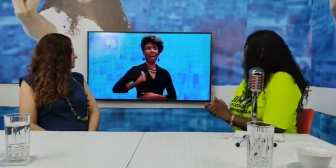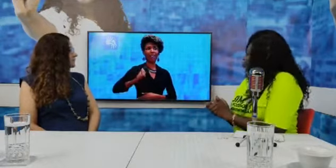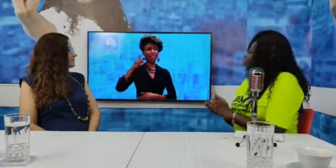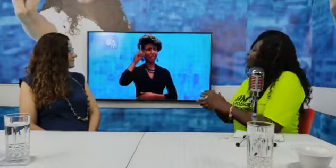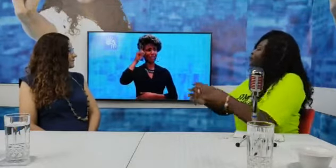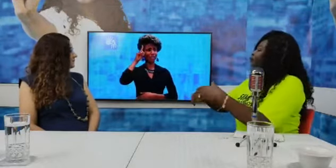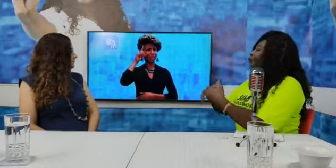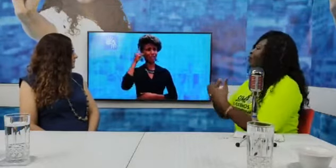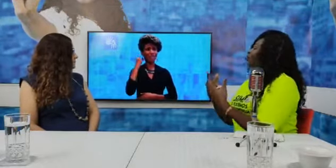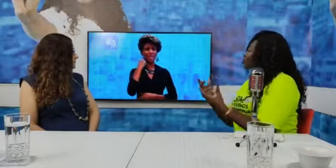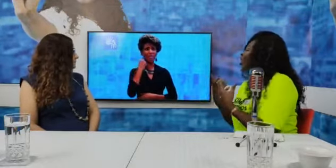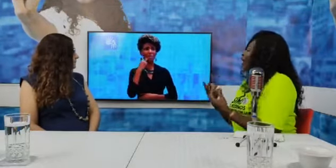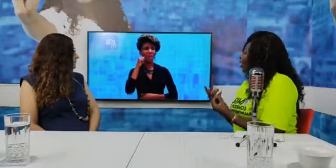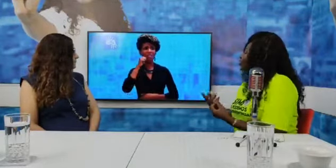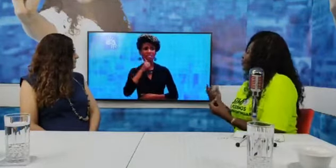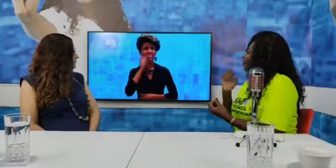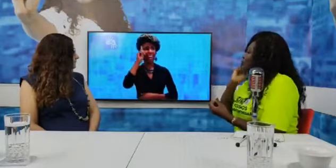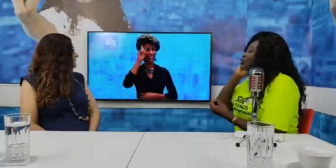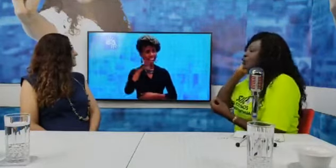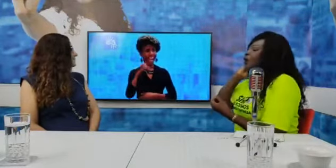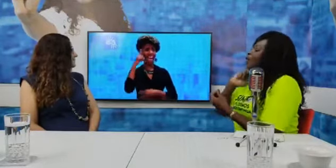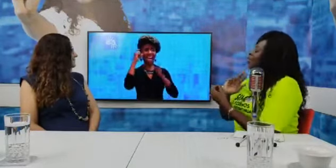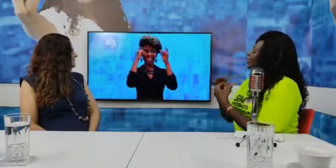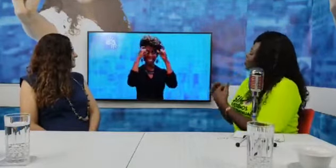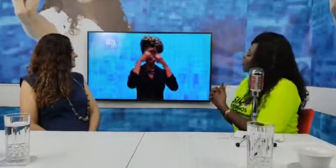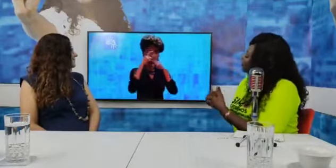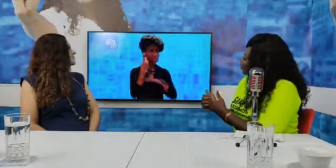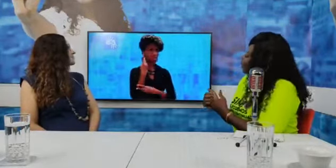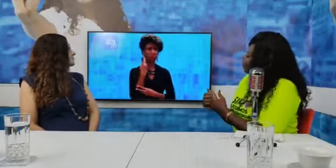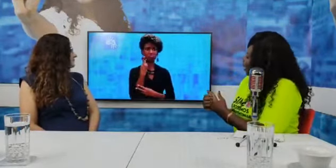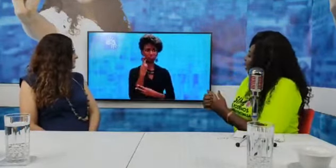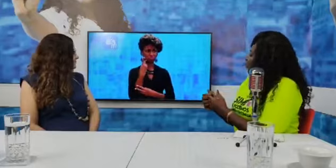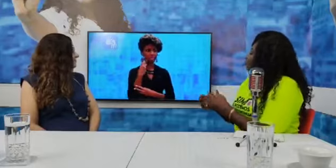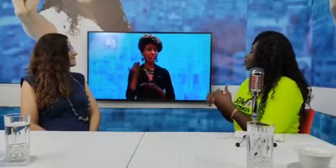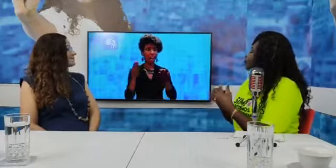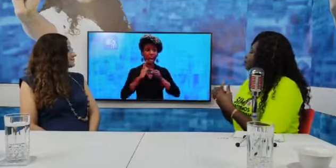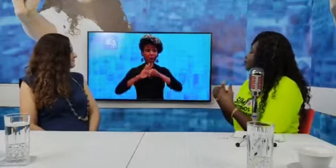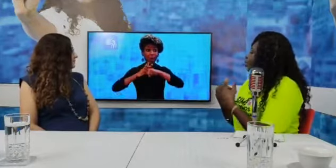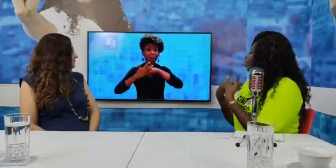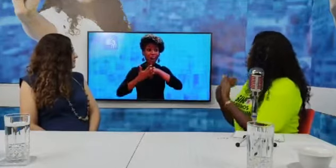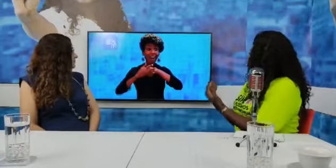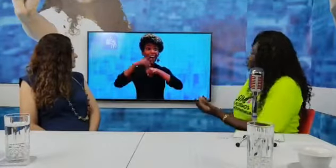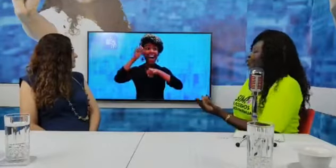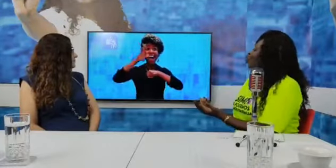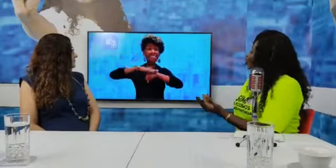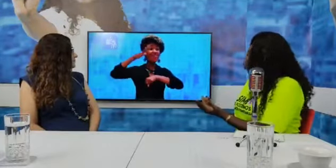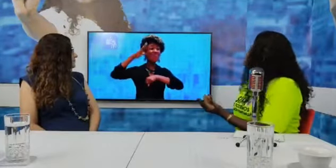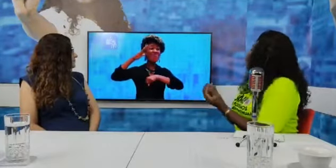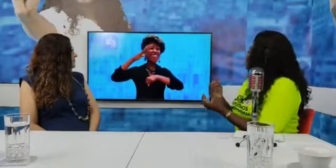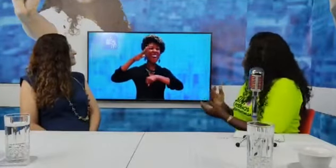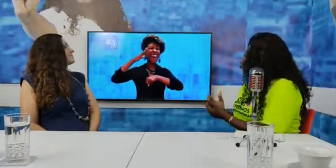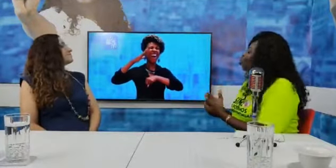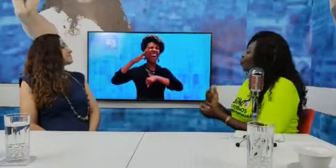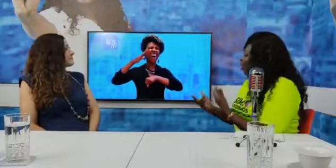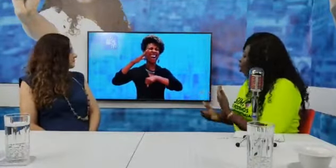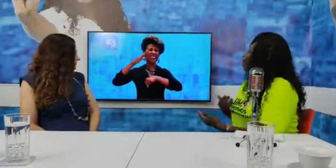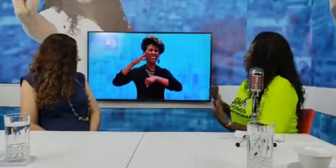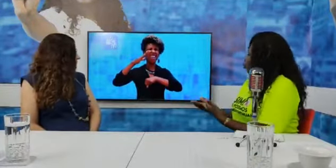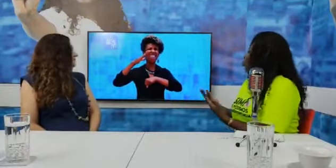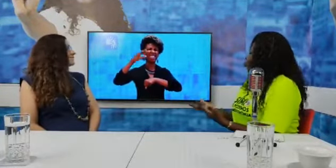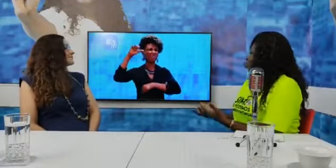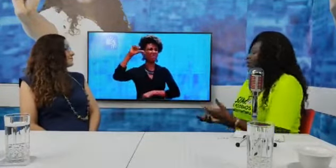cotidiano para as mulheres surdas já é difícil. E nessa pandemia se tornou muito